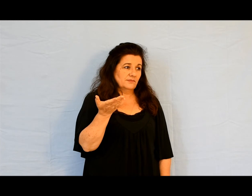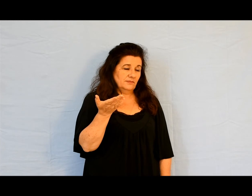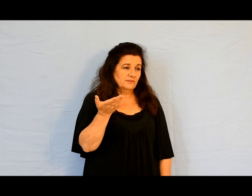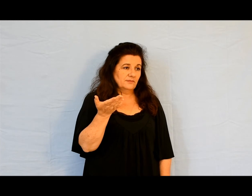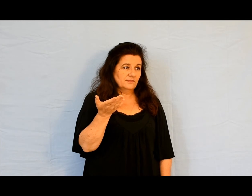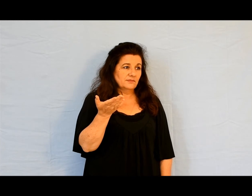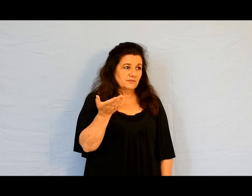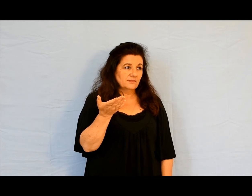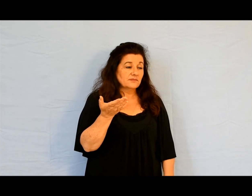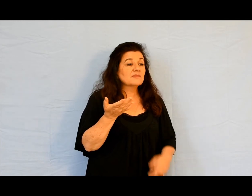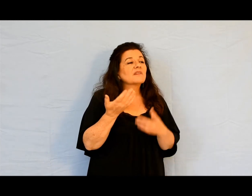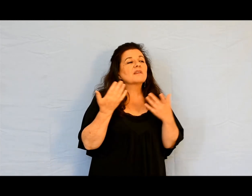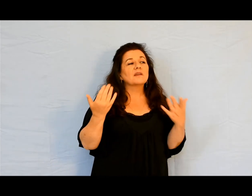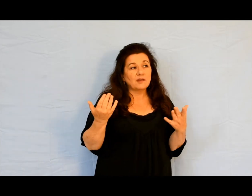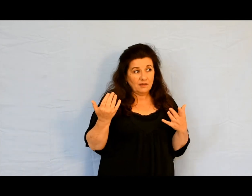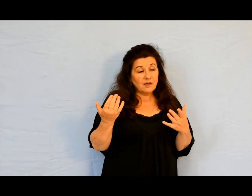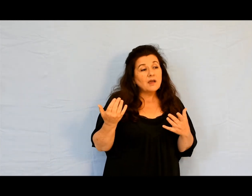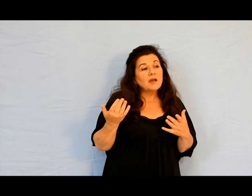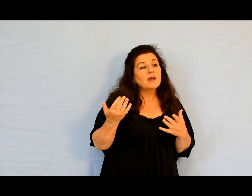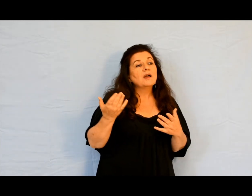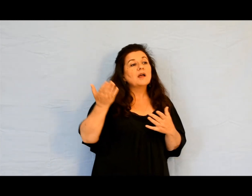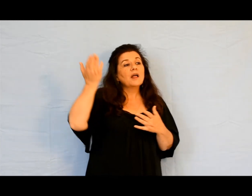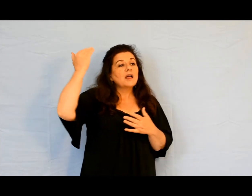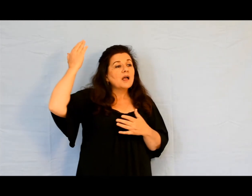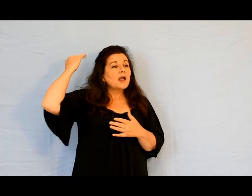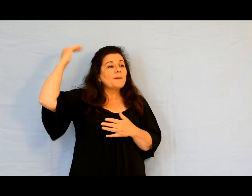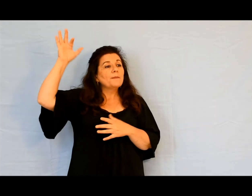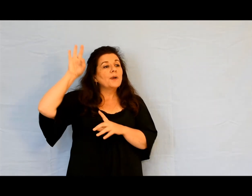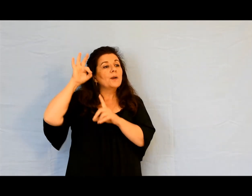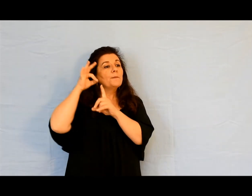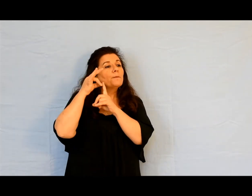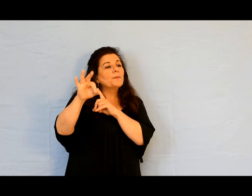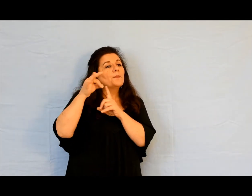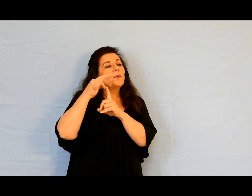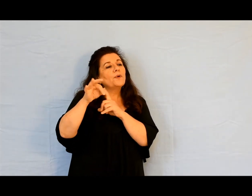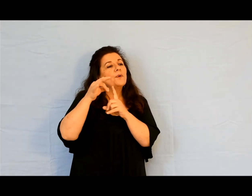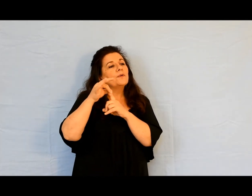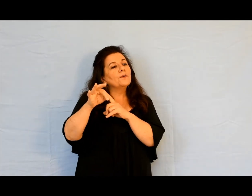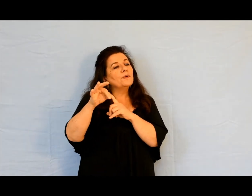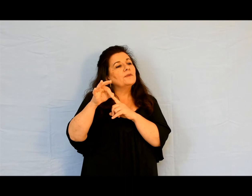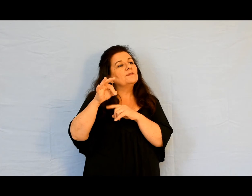Ainsi s'accomplit pour eux la parole du prophète Isaïe.